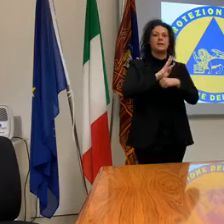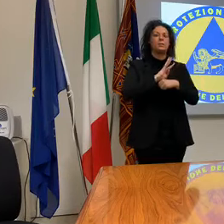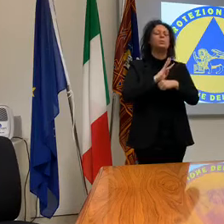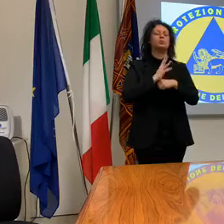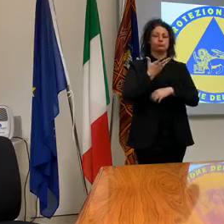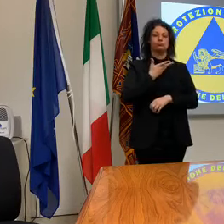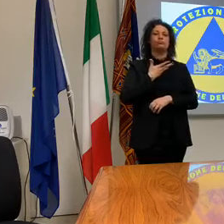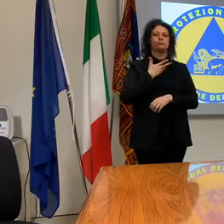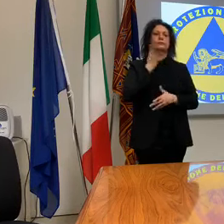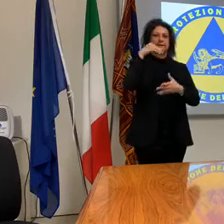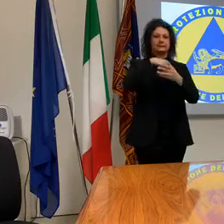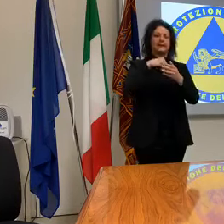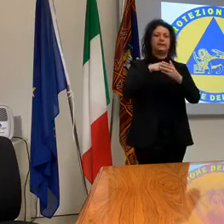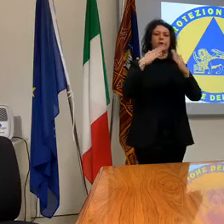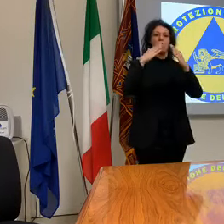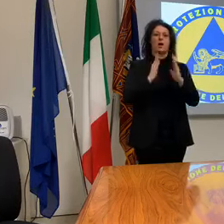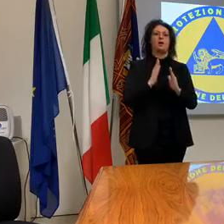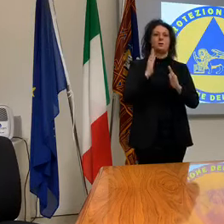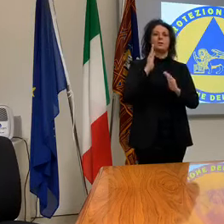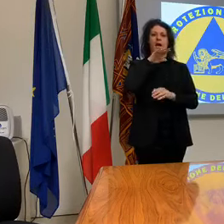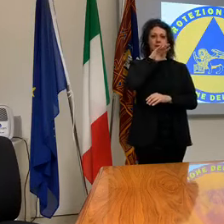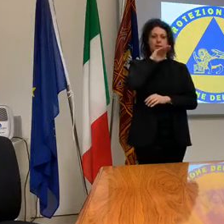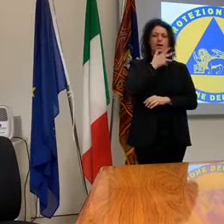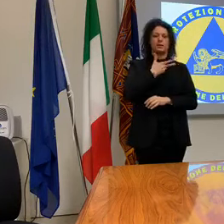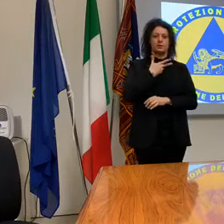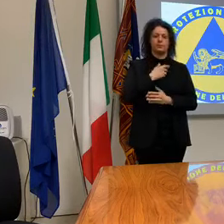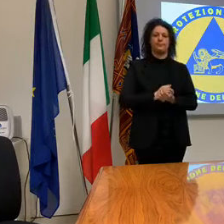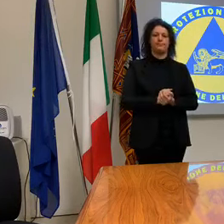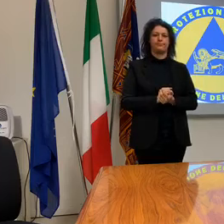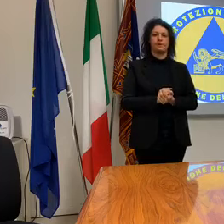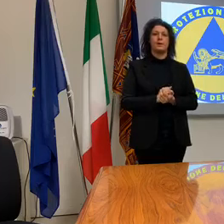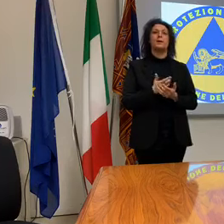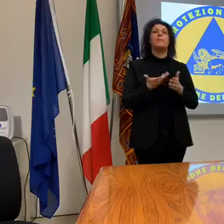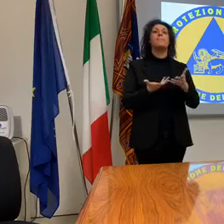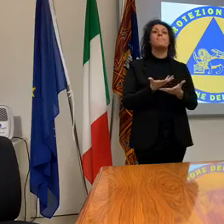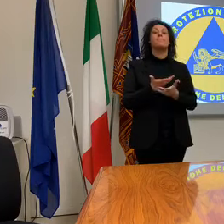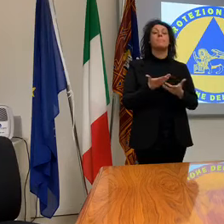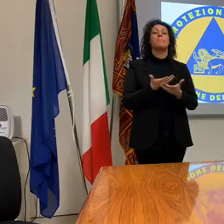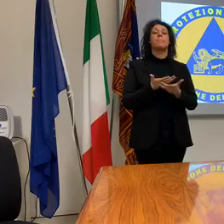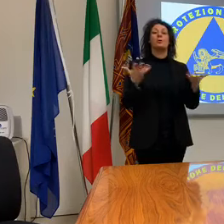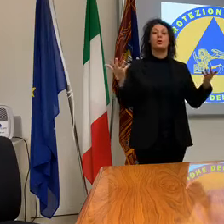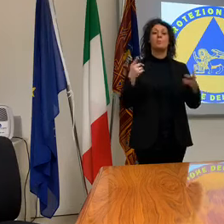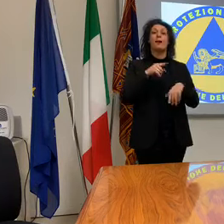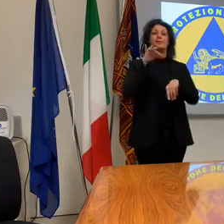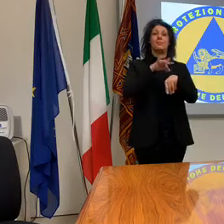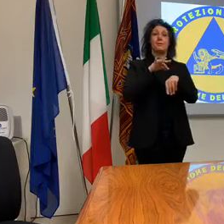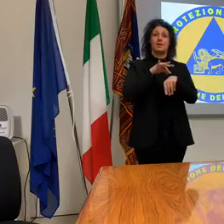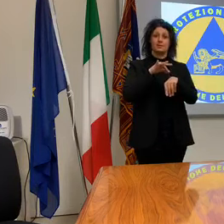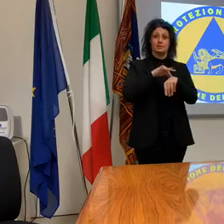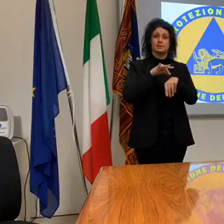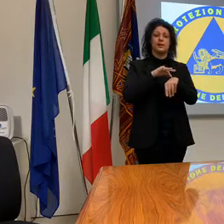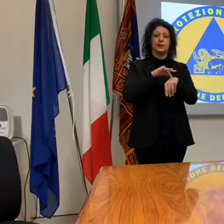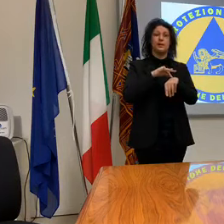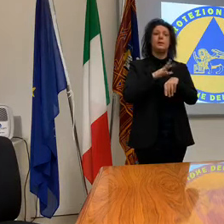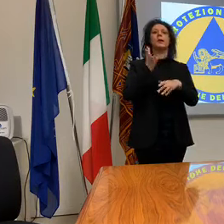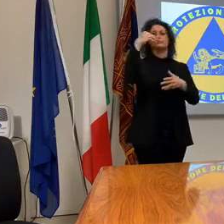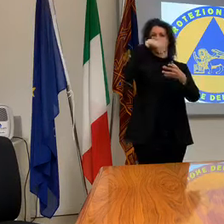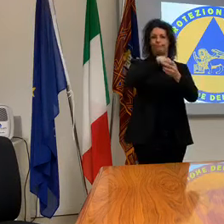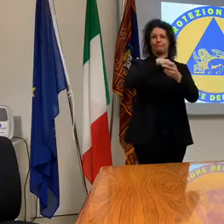strutture. Ci sono pazienti, la maggior parte dei pazienti sono all'interno delle strutture, perché sono gestibili all'interno delle